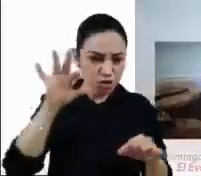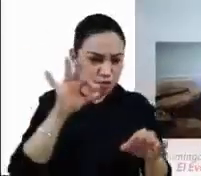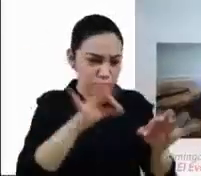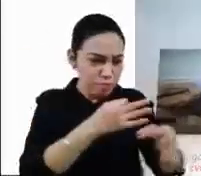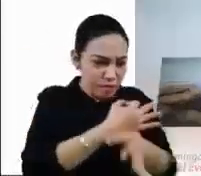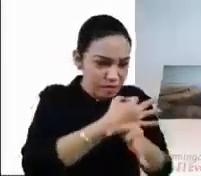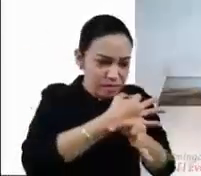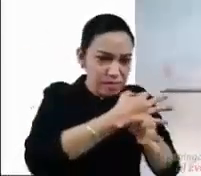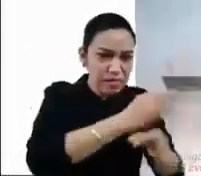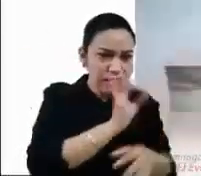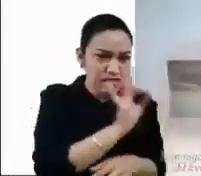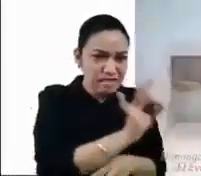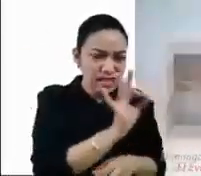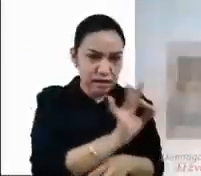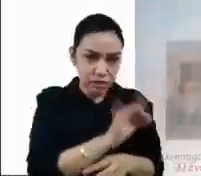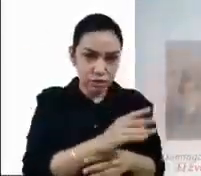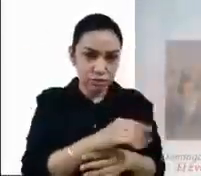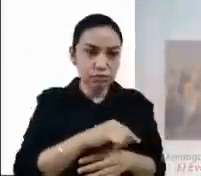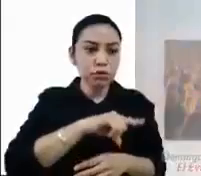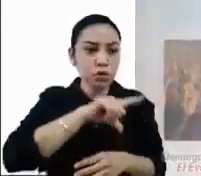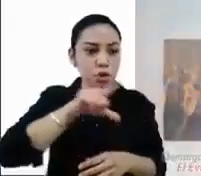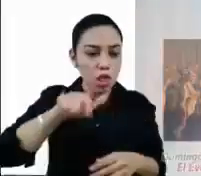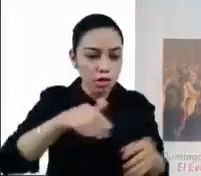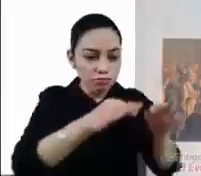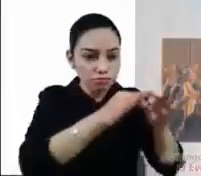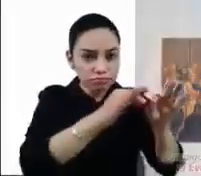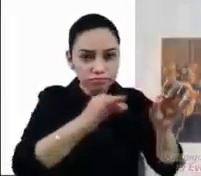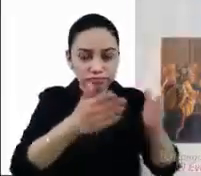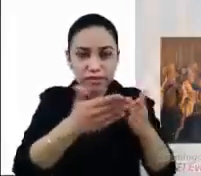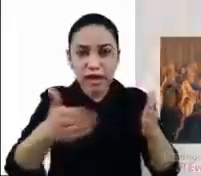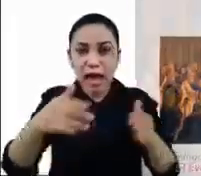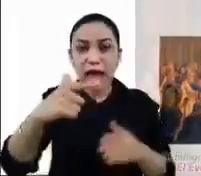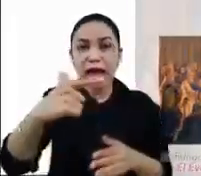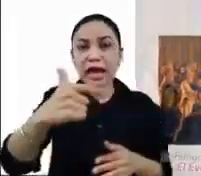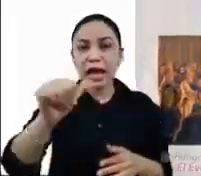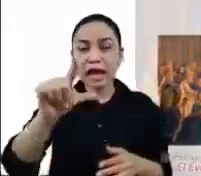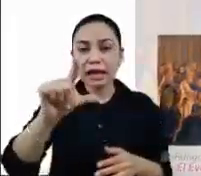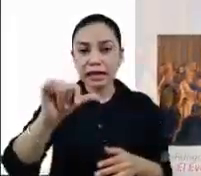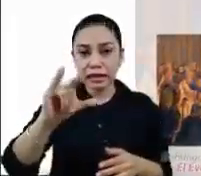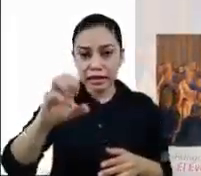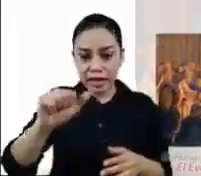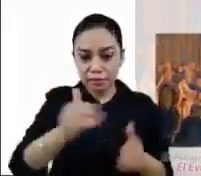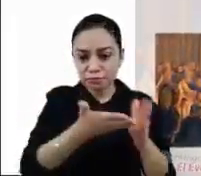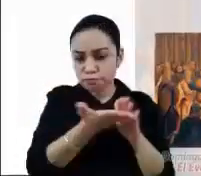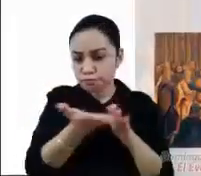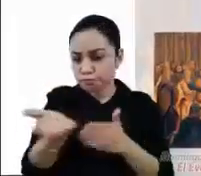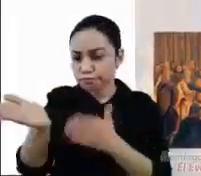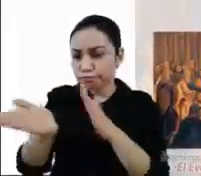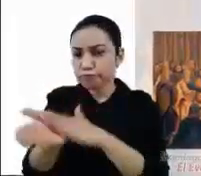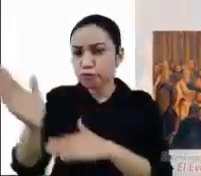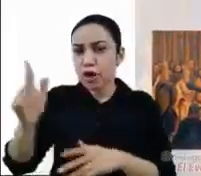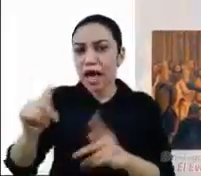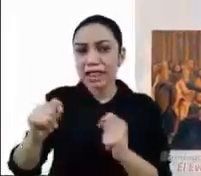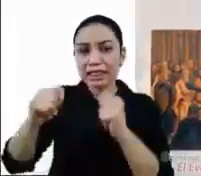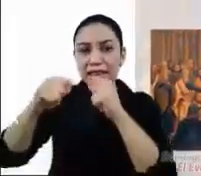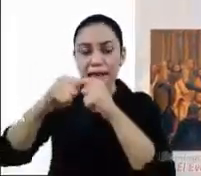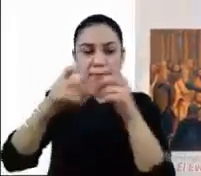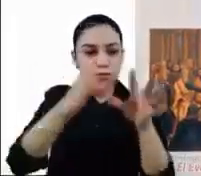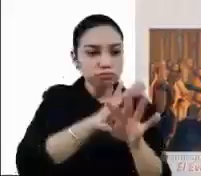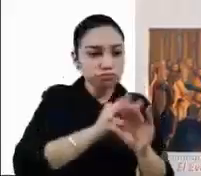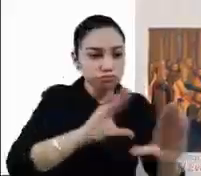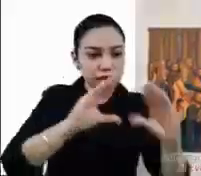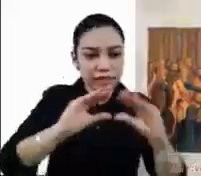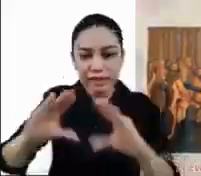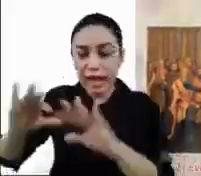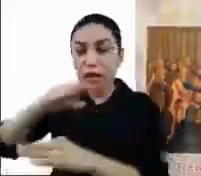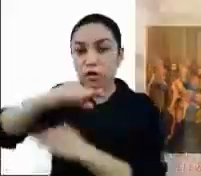el Espíritu volvió a Galilea. Iba enseñando en las sinagogas, todos lo alababan y su fama se extendió por toda